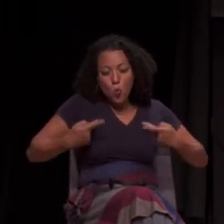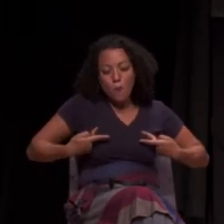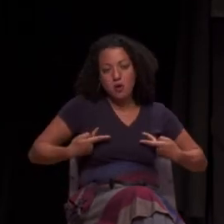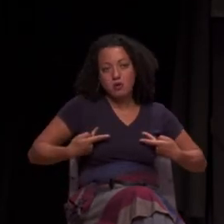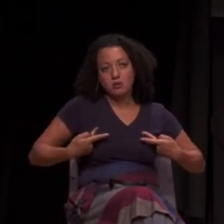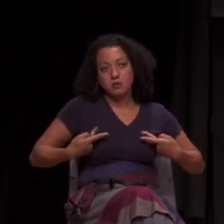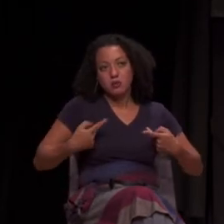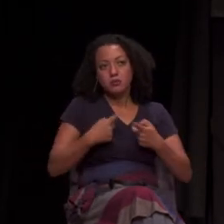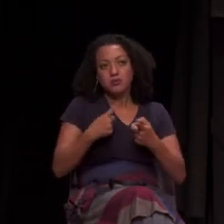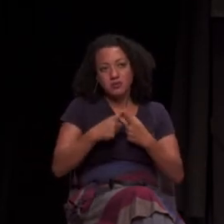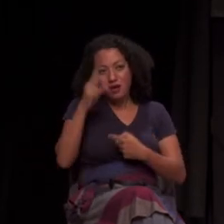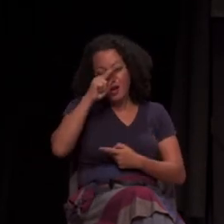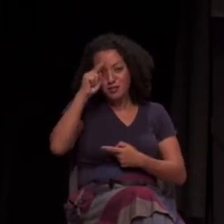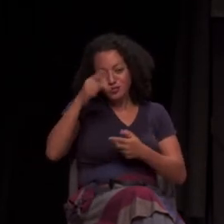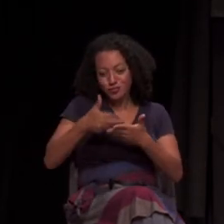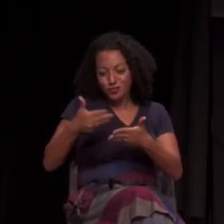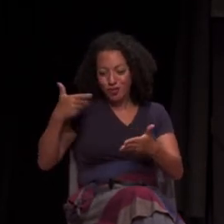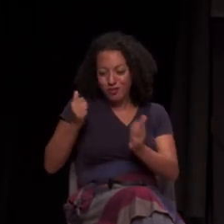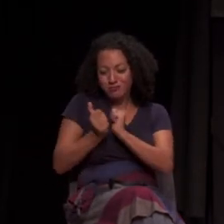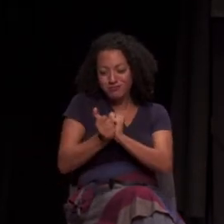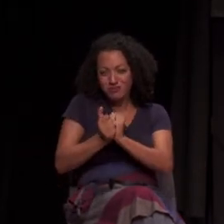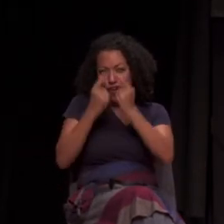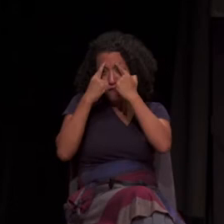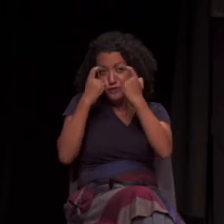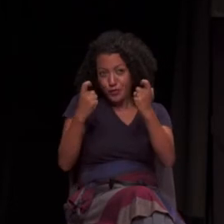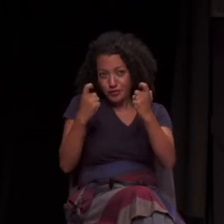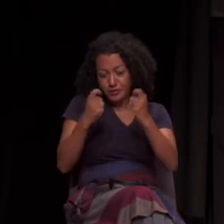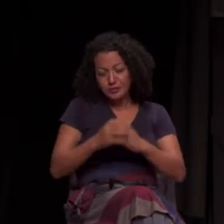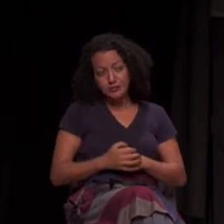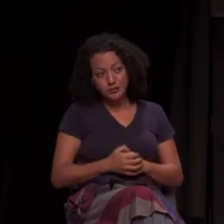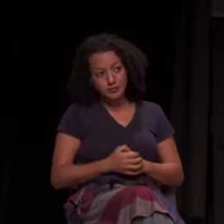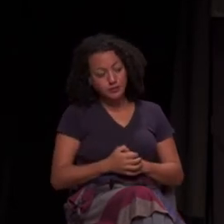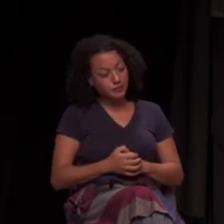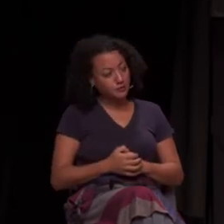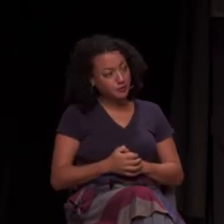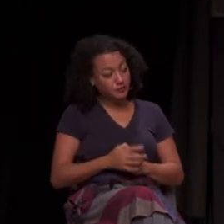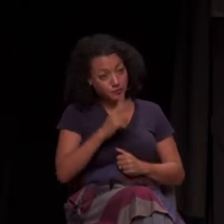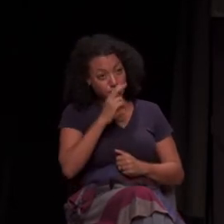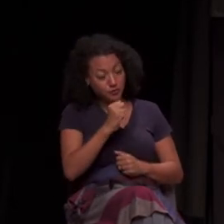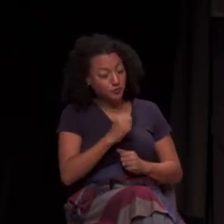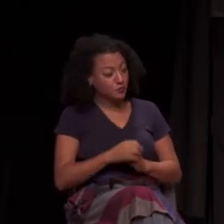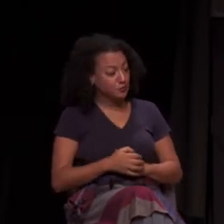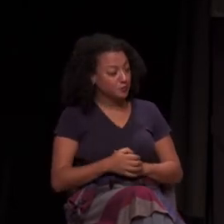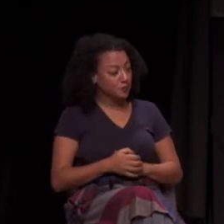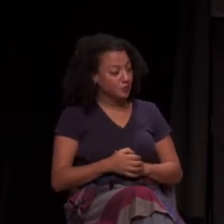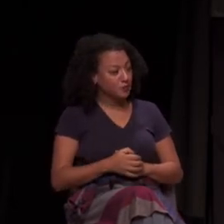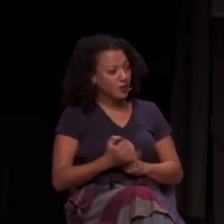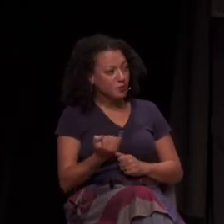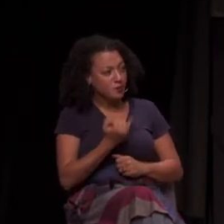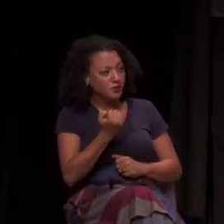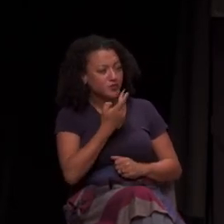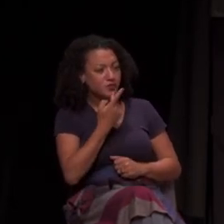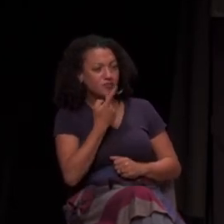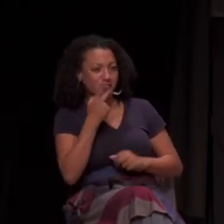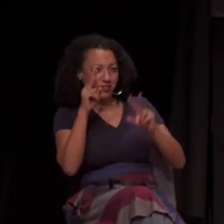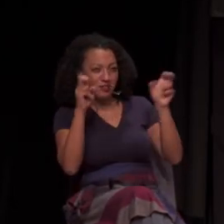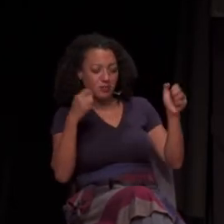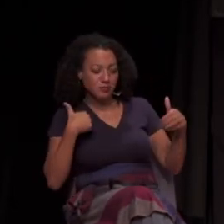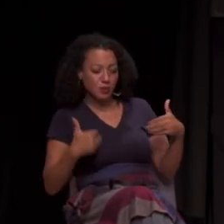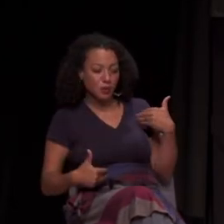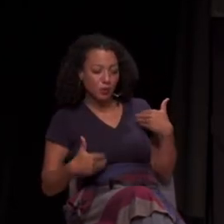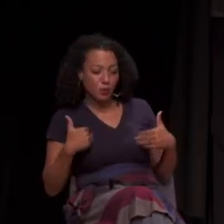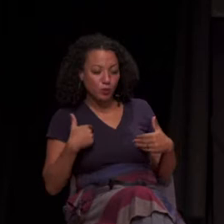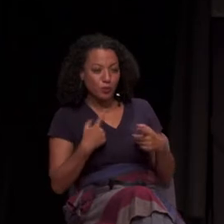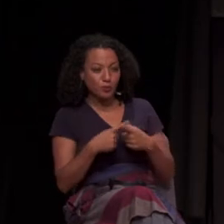violenta? Acho que essa é uma pergunta importante também quando a gente traz o tema do corpo, né, para falar